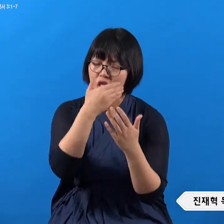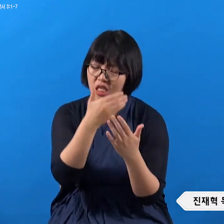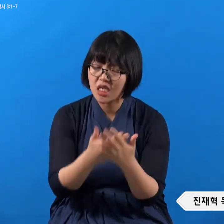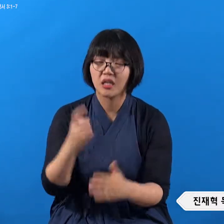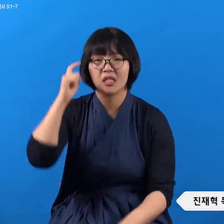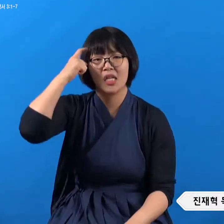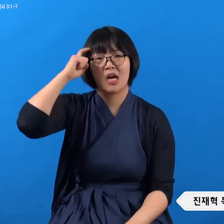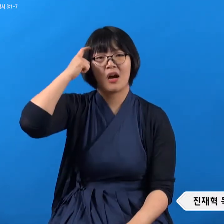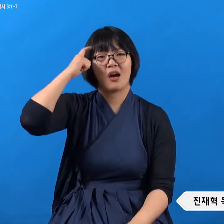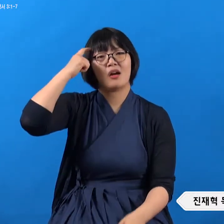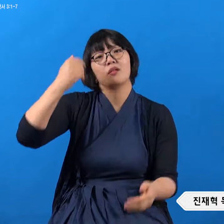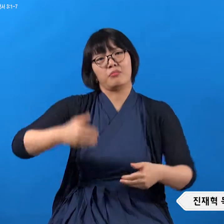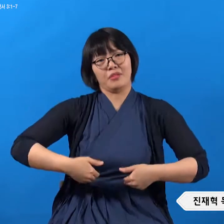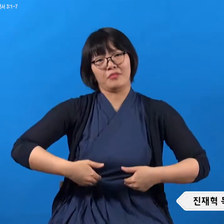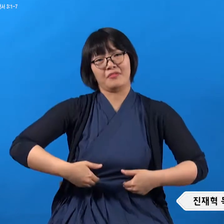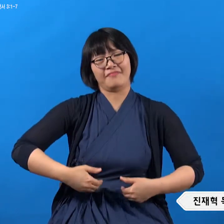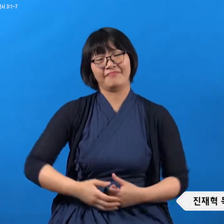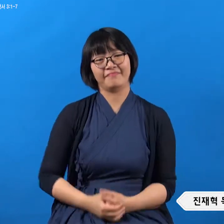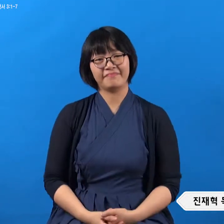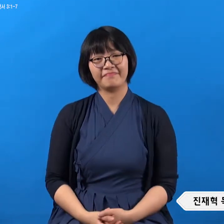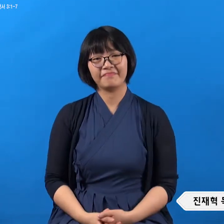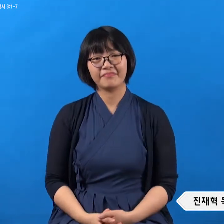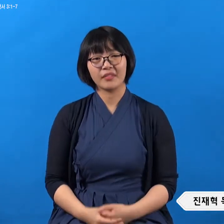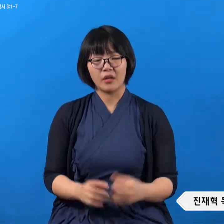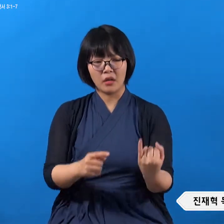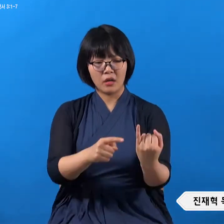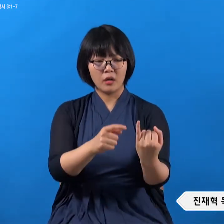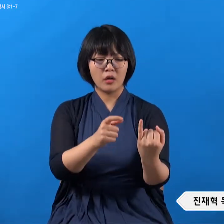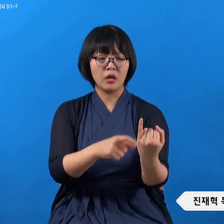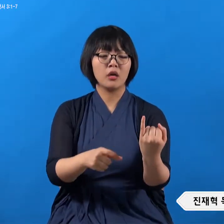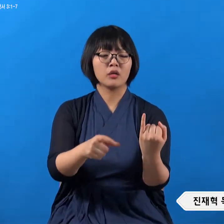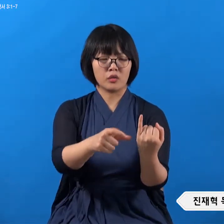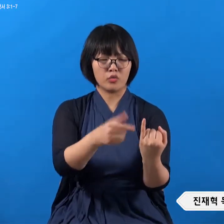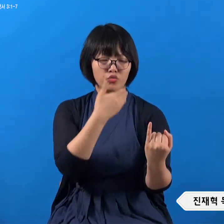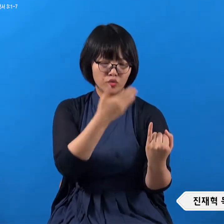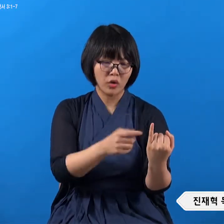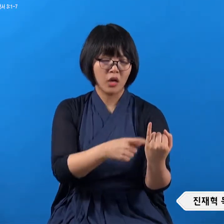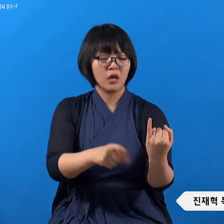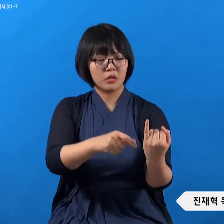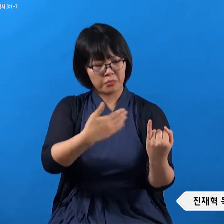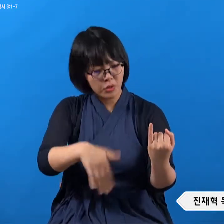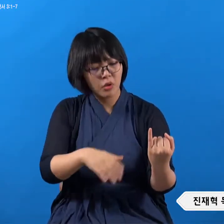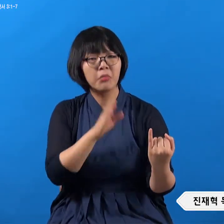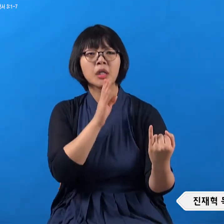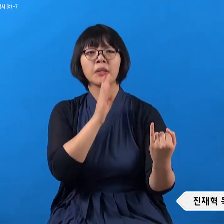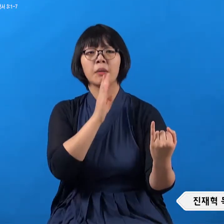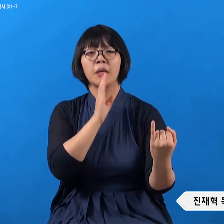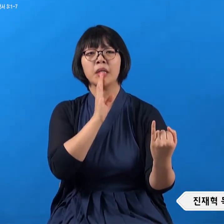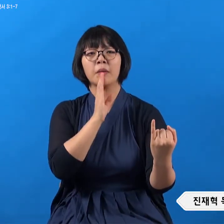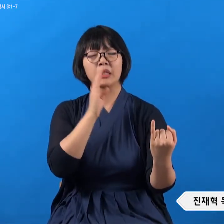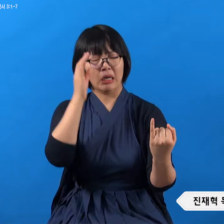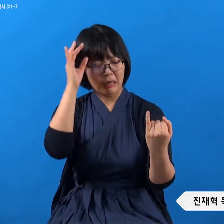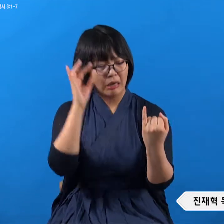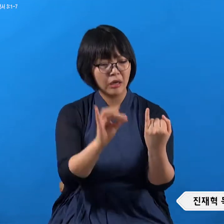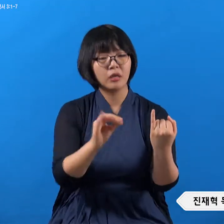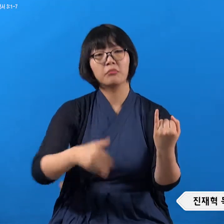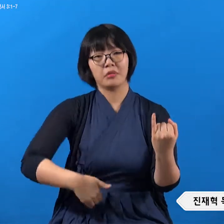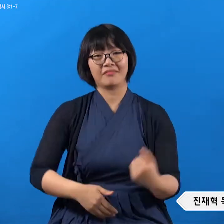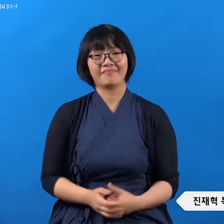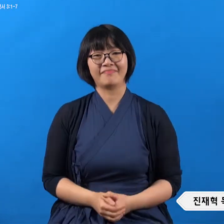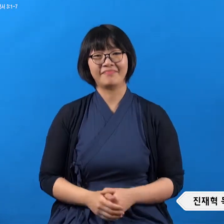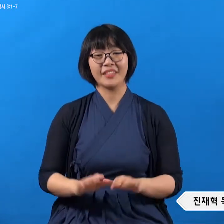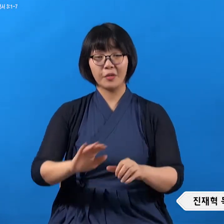여겨야 합니다. 귀하게 여겨야 합니다. 더 중요하고 더 힘듭니다. 오늘 성경은